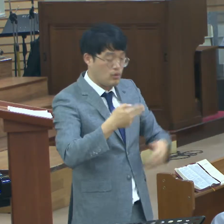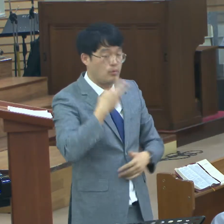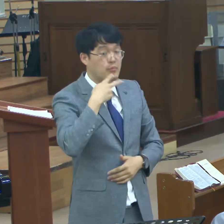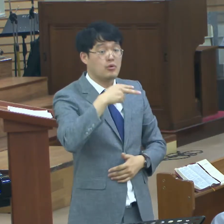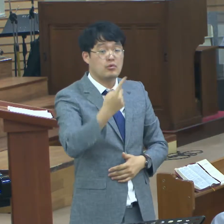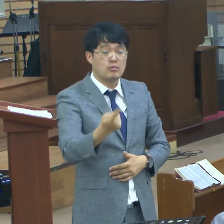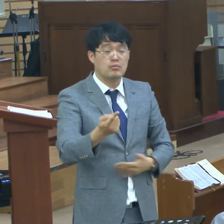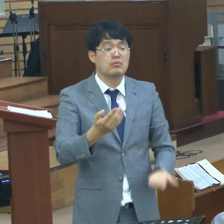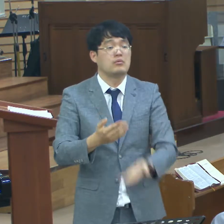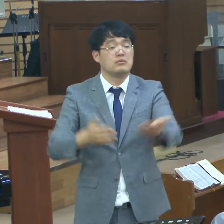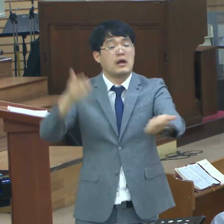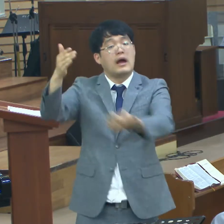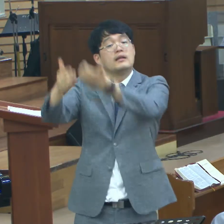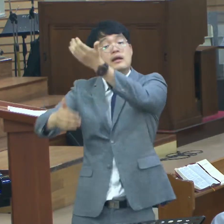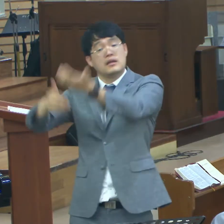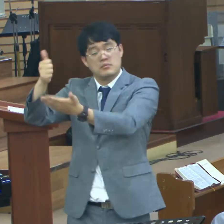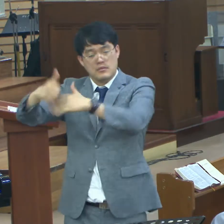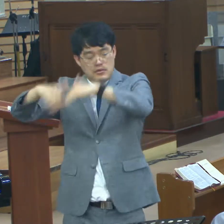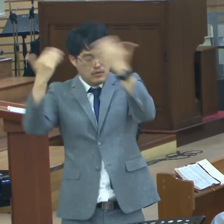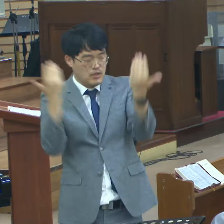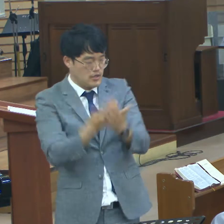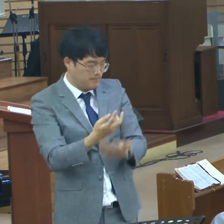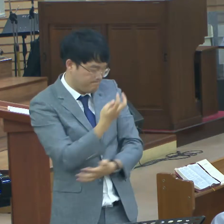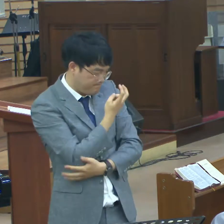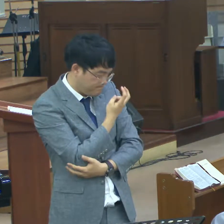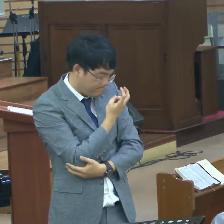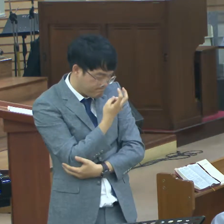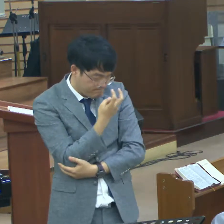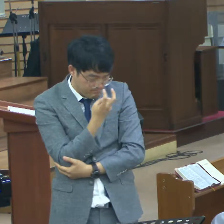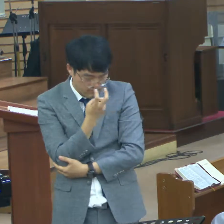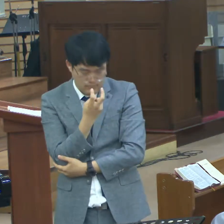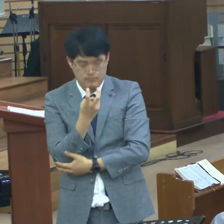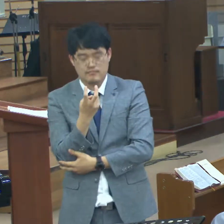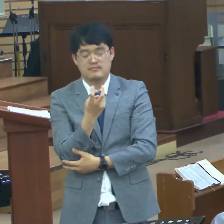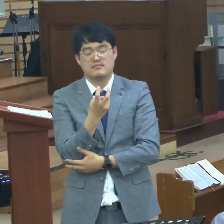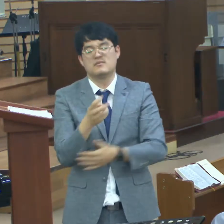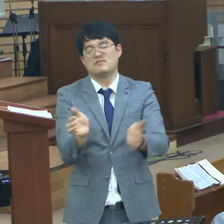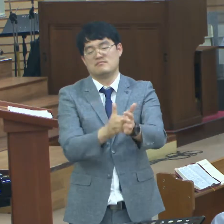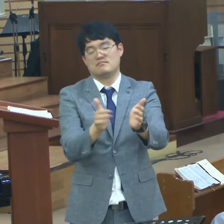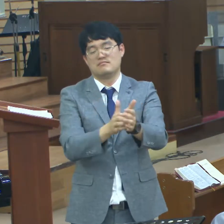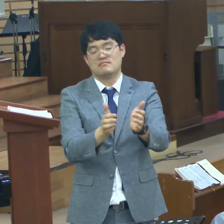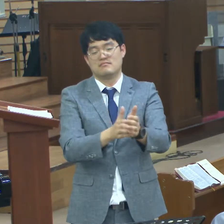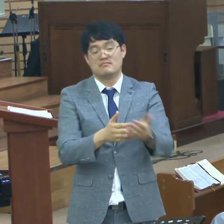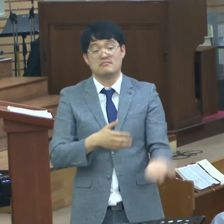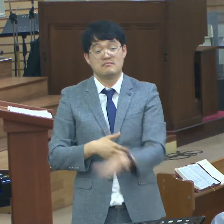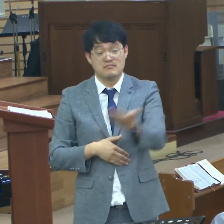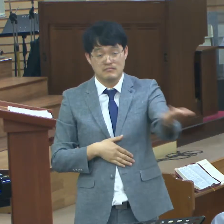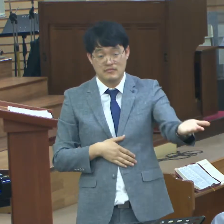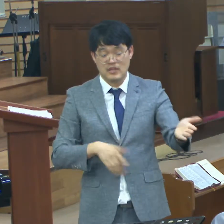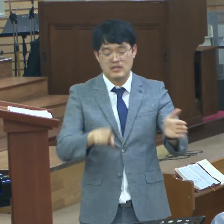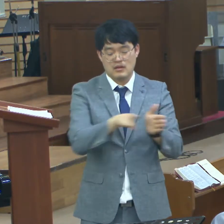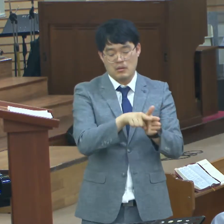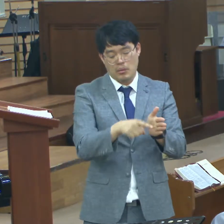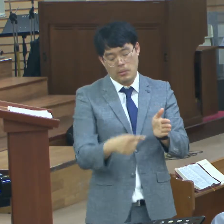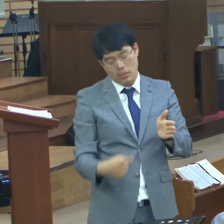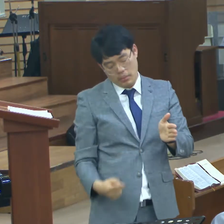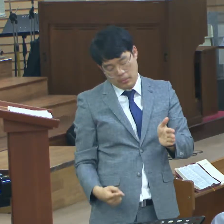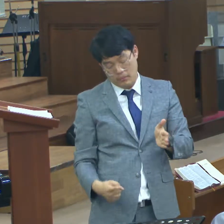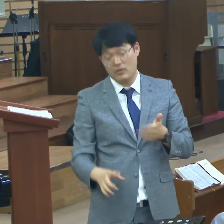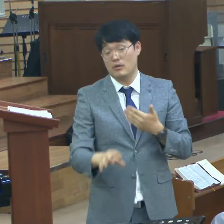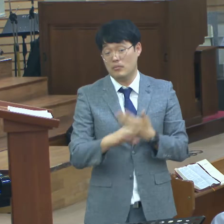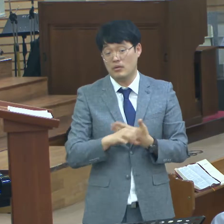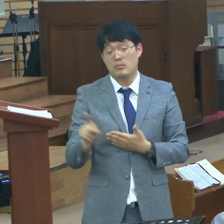보고 계세요. 하나님이 다 알고 계세요. 신앙이 식어지면 그게 부담스럽지 않으면서 어떻게 알아?